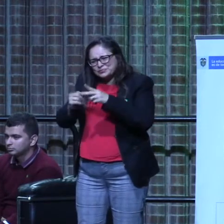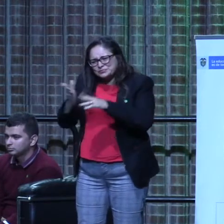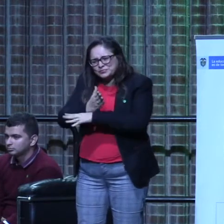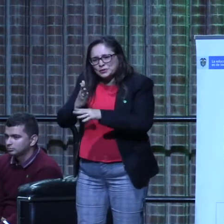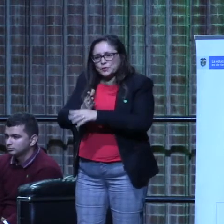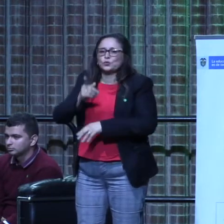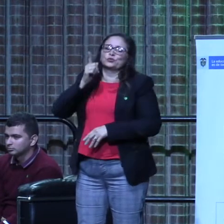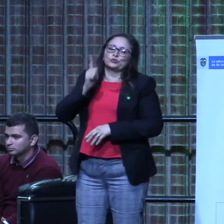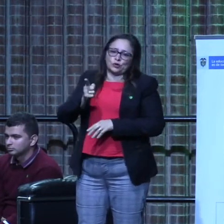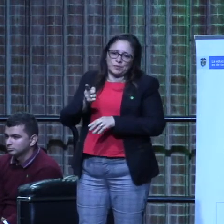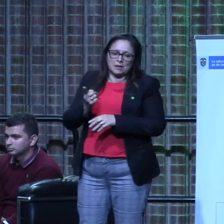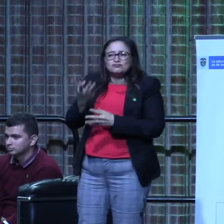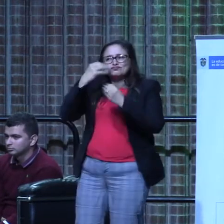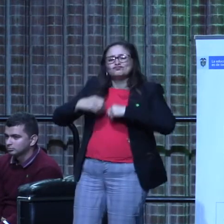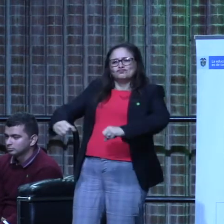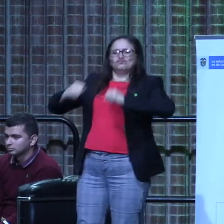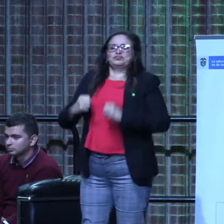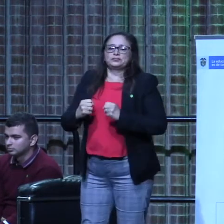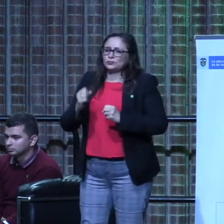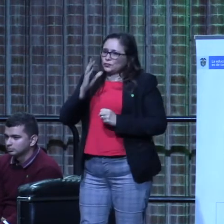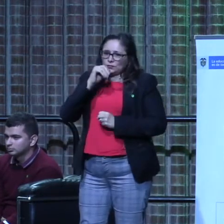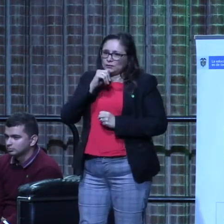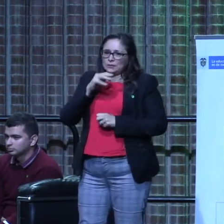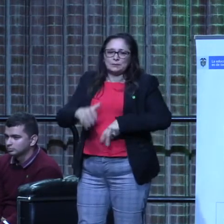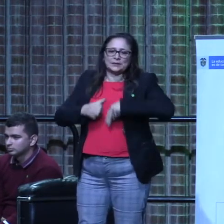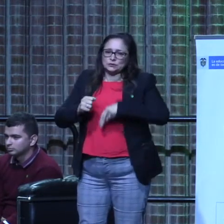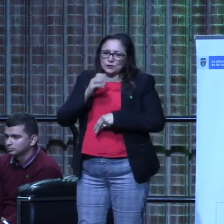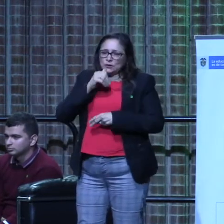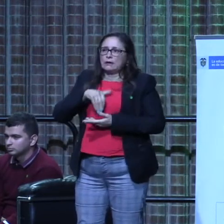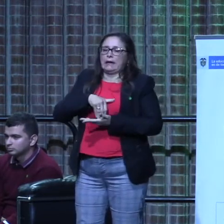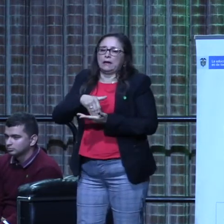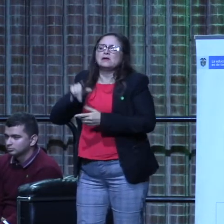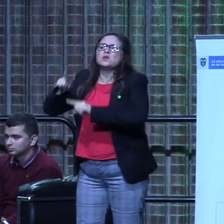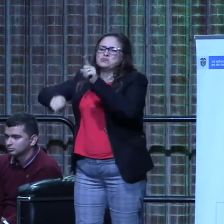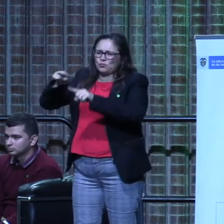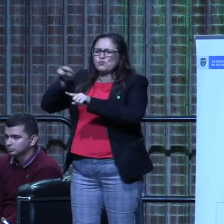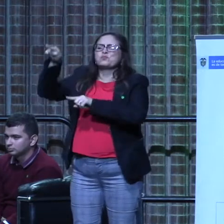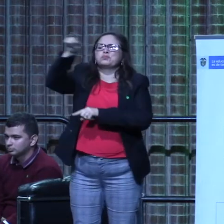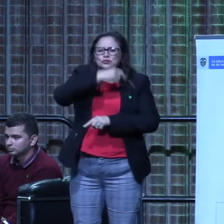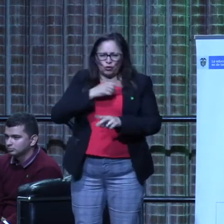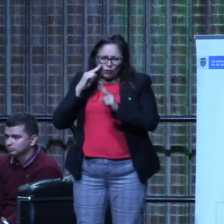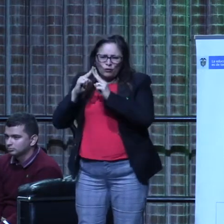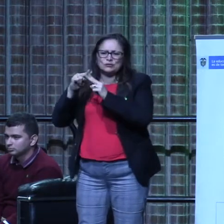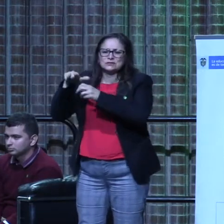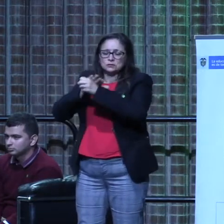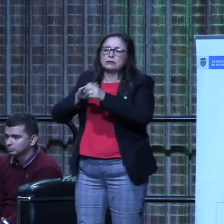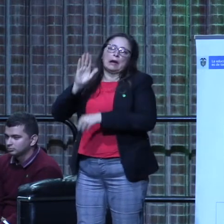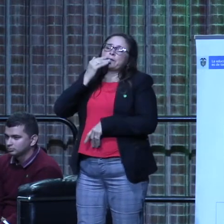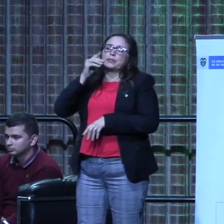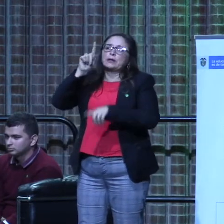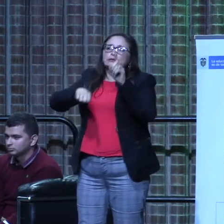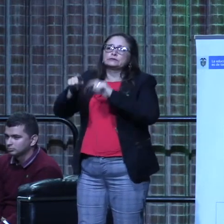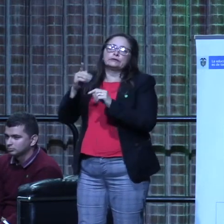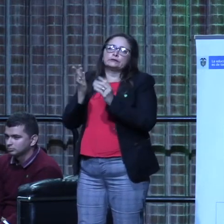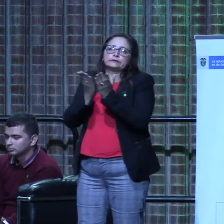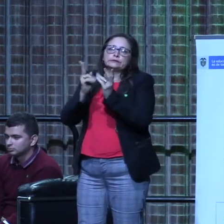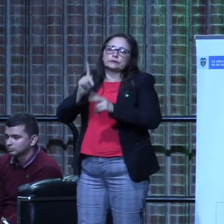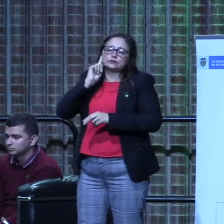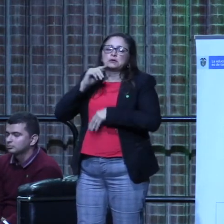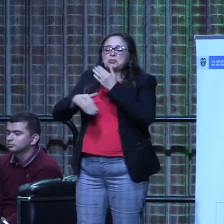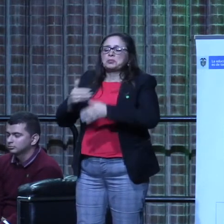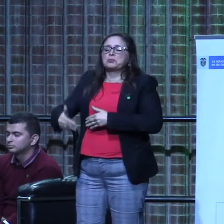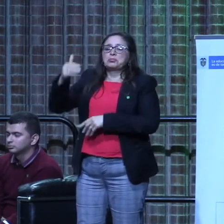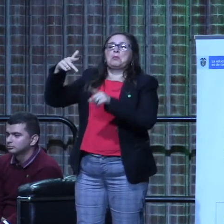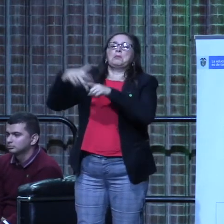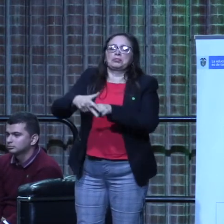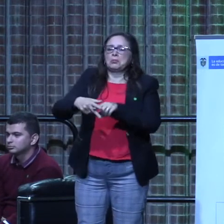educativo formal y sobre todo pertinente. Y necesitan efectivamente esta formación. Hay ciertas debilidades, ciertas falencias a